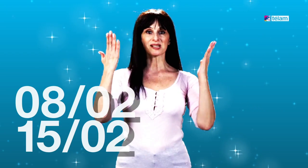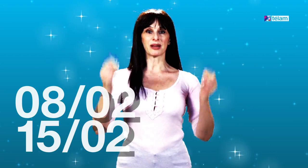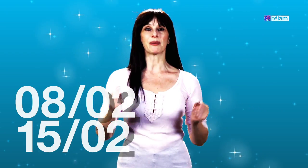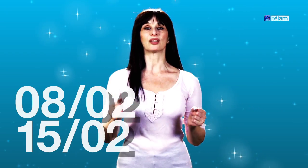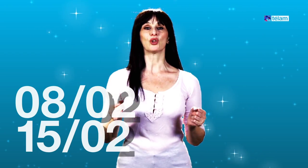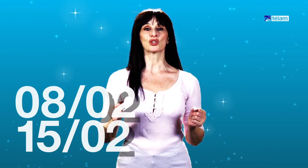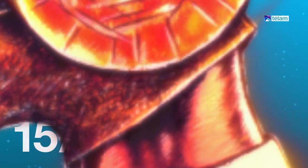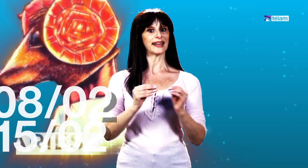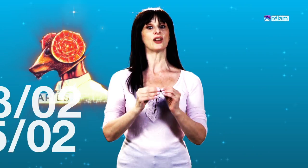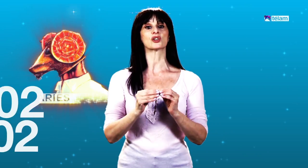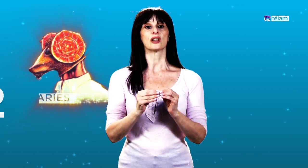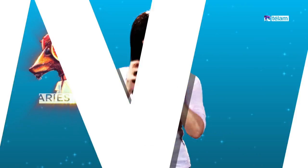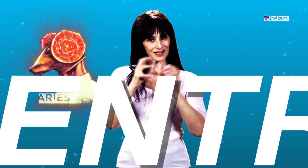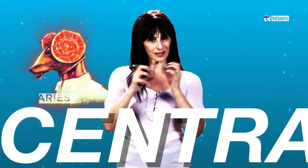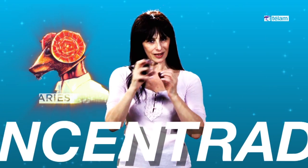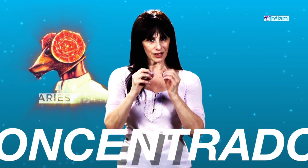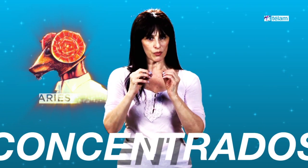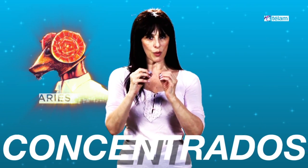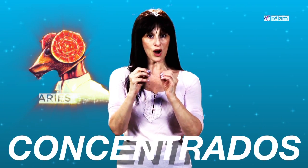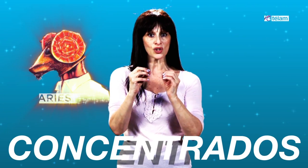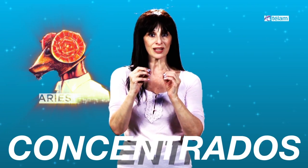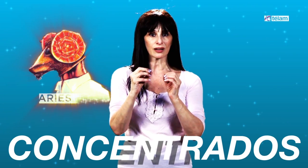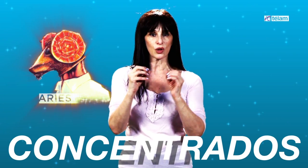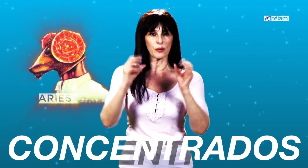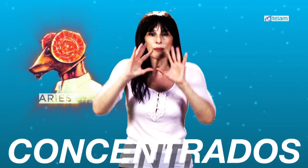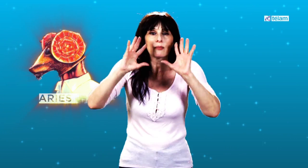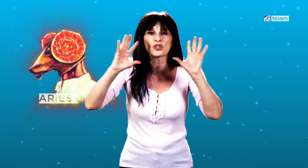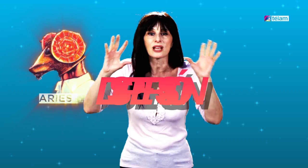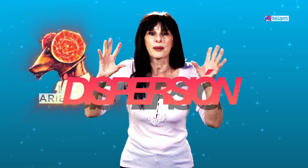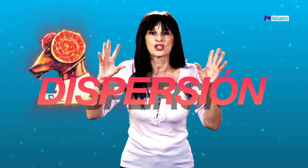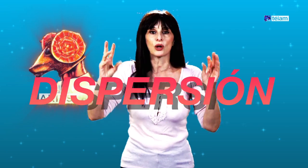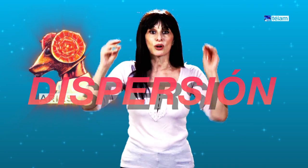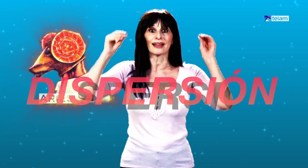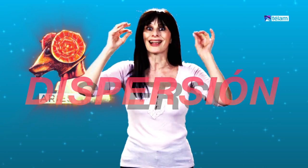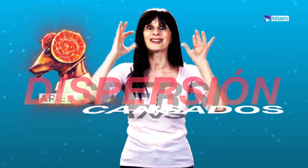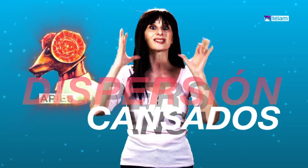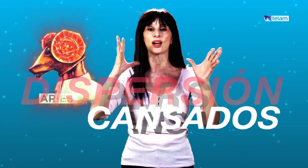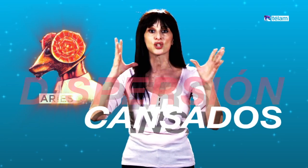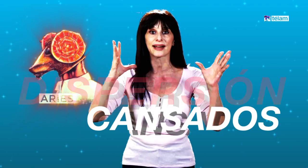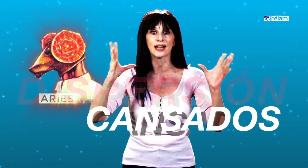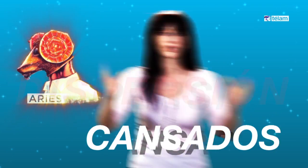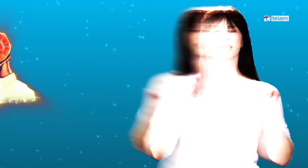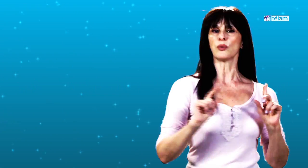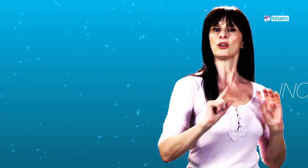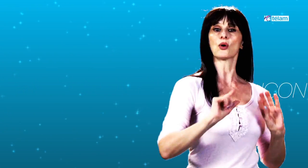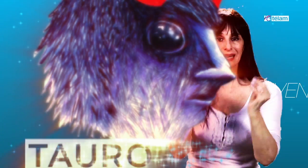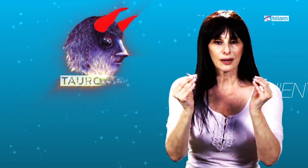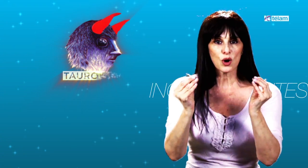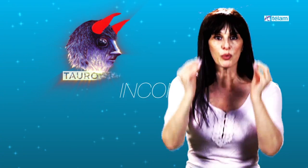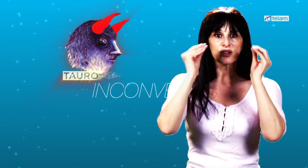semana para todos. Arianos, tienen que tratar de estar un poco más concentrados, puede haber mucha dispersión porque están cansados, Arianos. Taurino, en el trabajo pueden